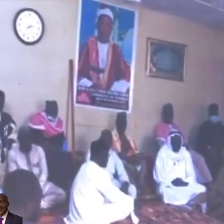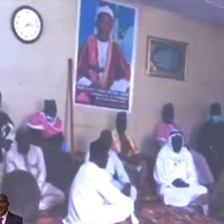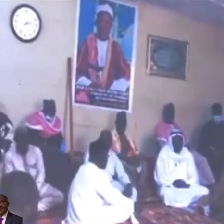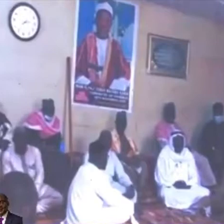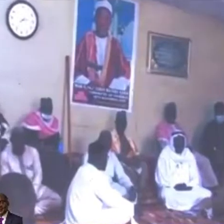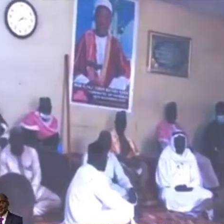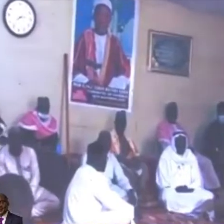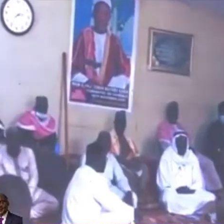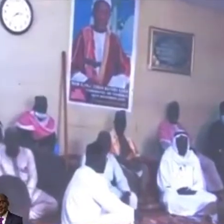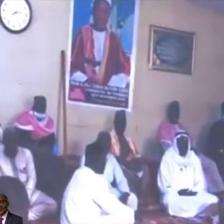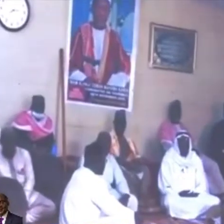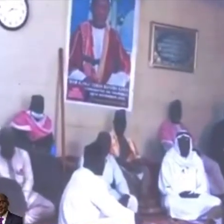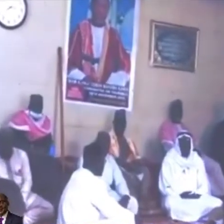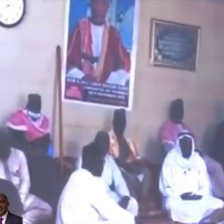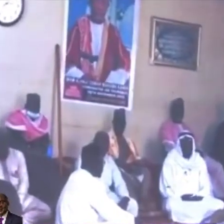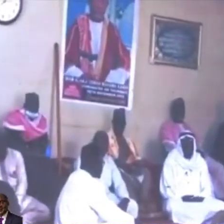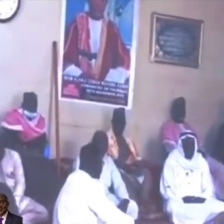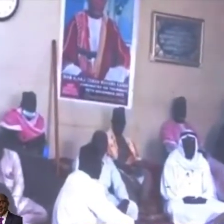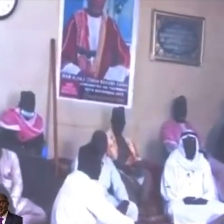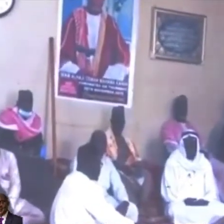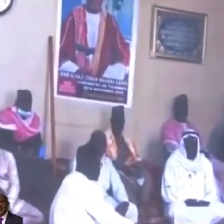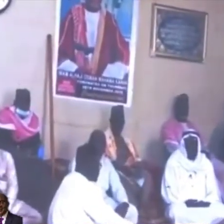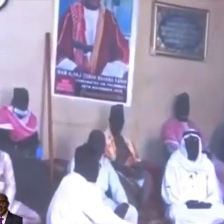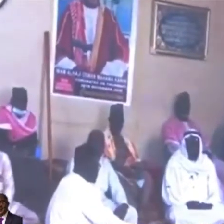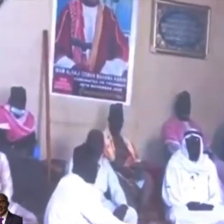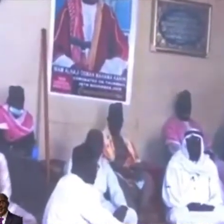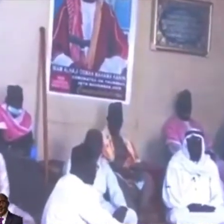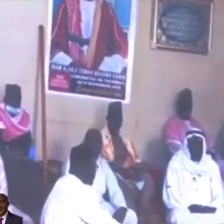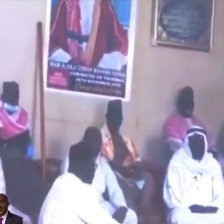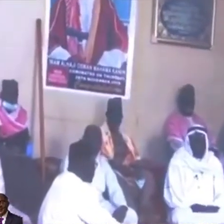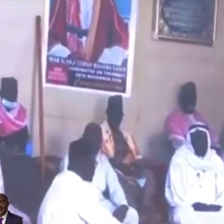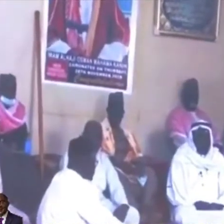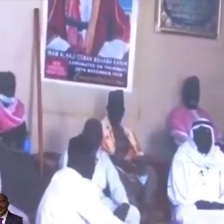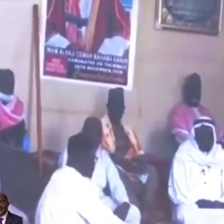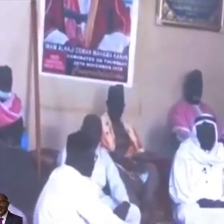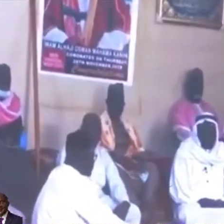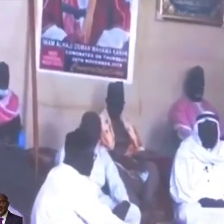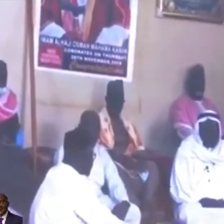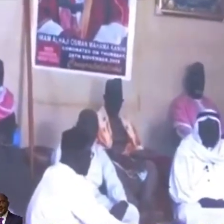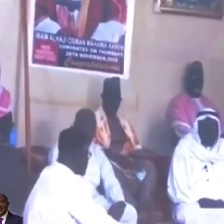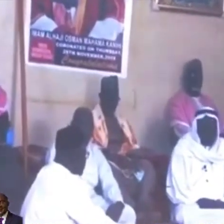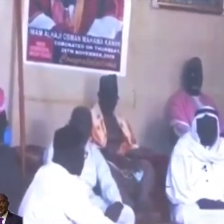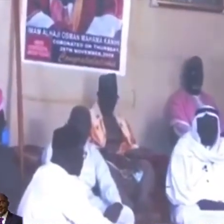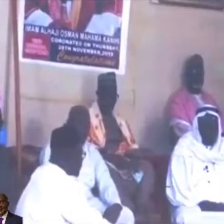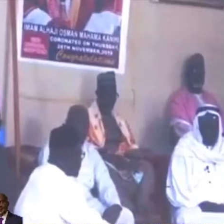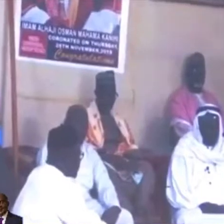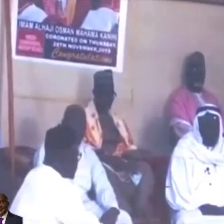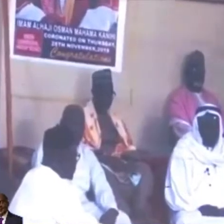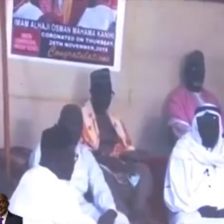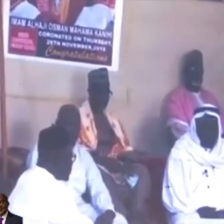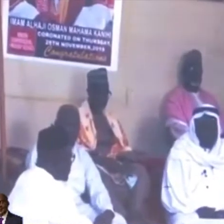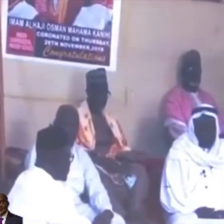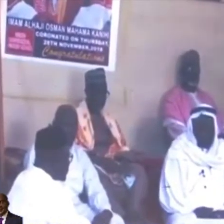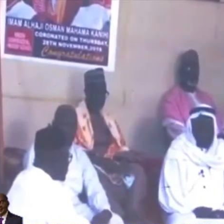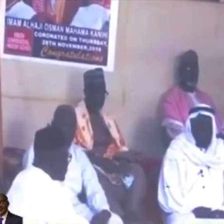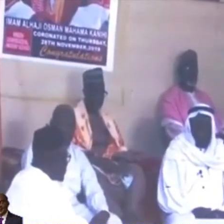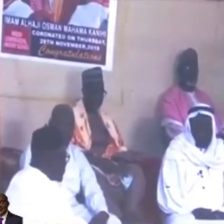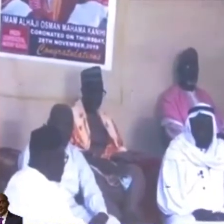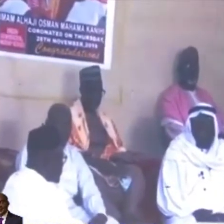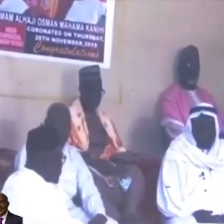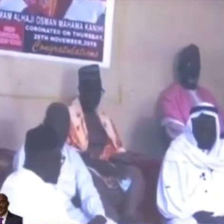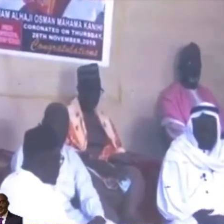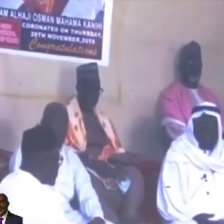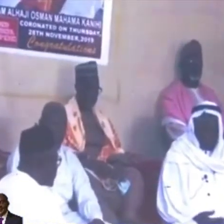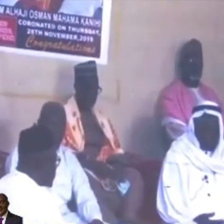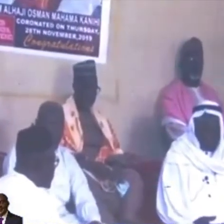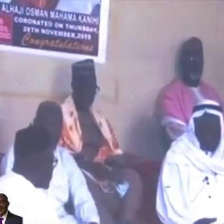manga wacha tun jin cha pa wacha tun su ha jin lafiya a su ha jin lafiya kura palo ne ala ne ja an wulka gana